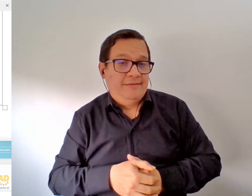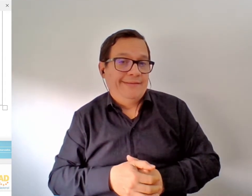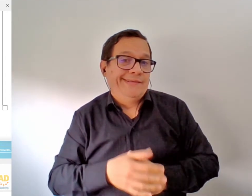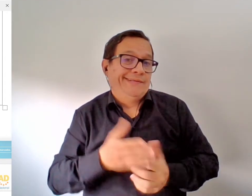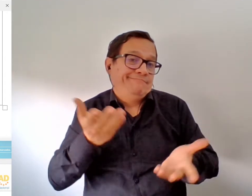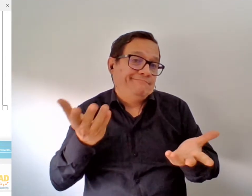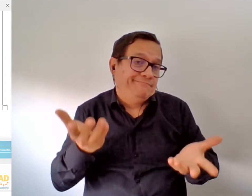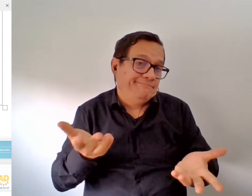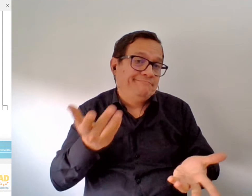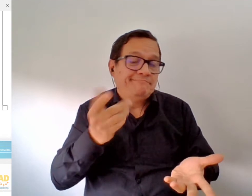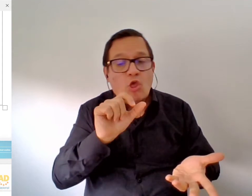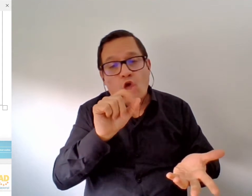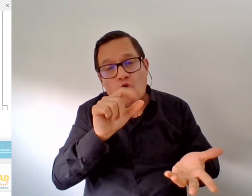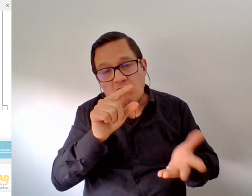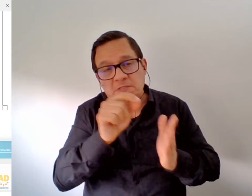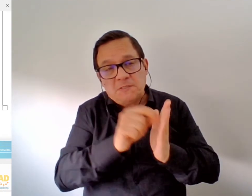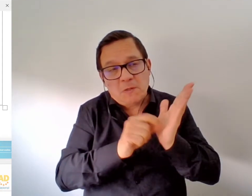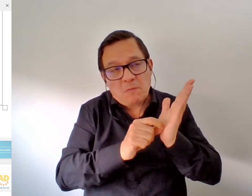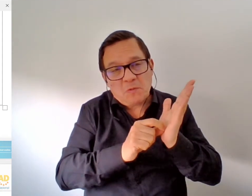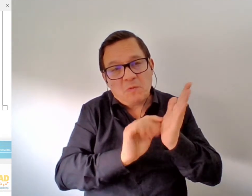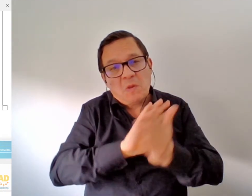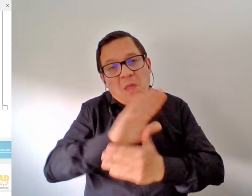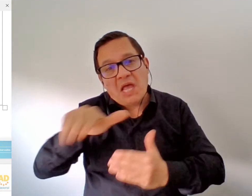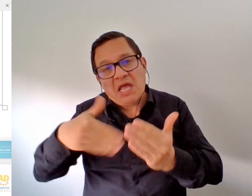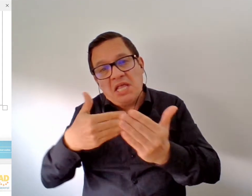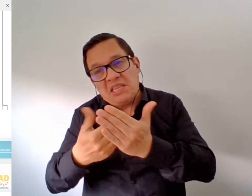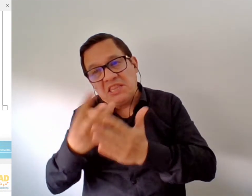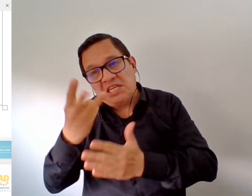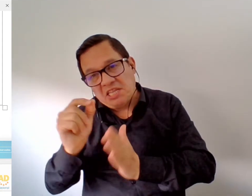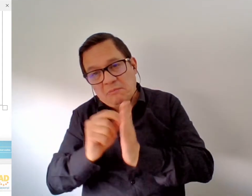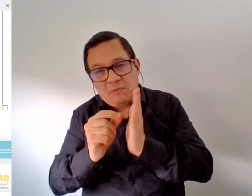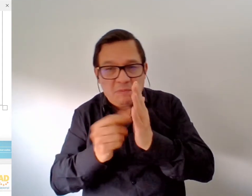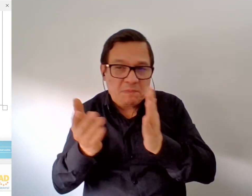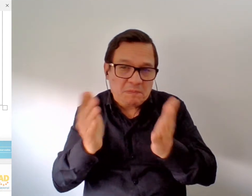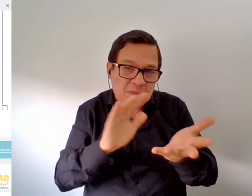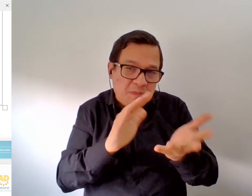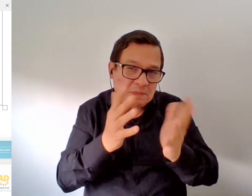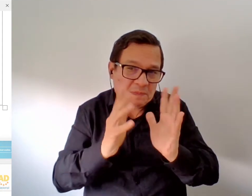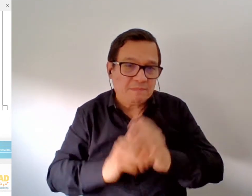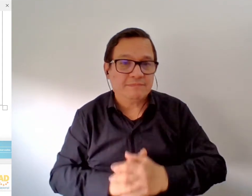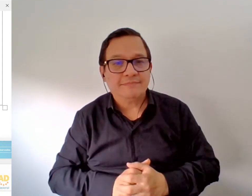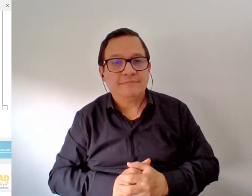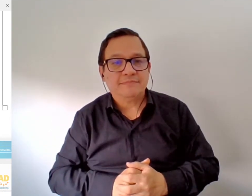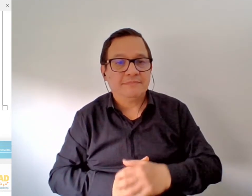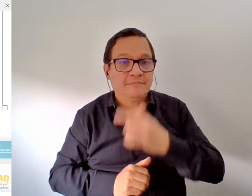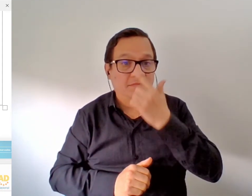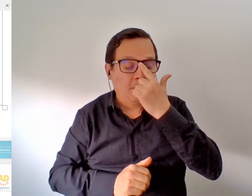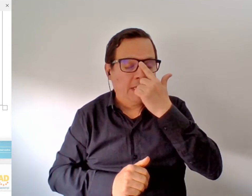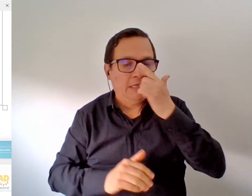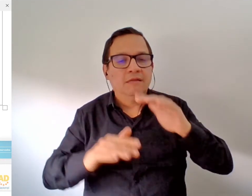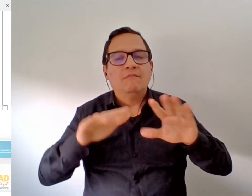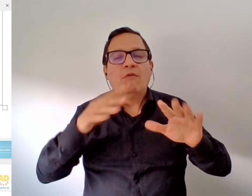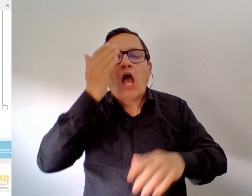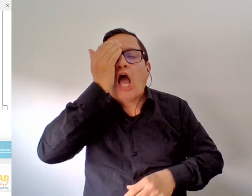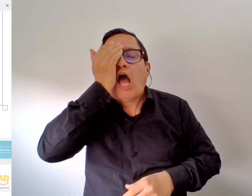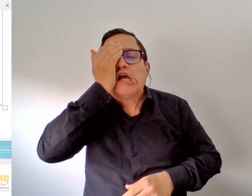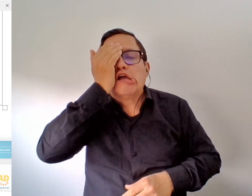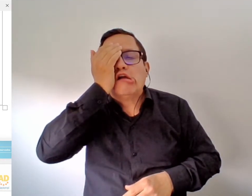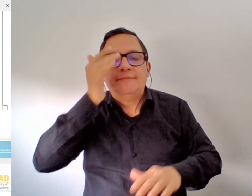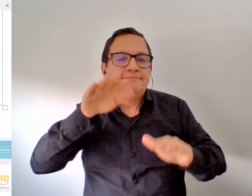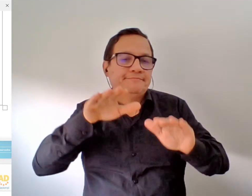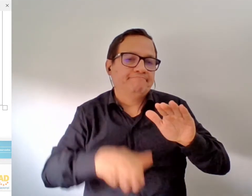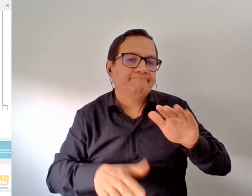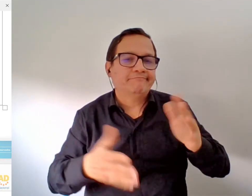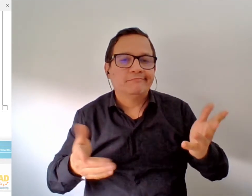en este nivel, puede obtener entre 11 puntos y 30 puntos. Nivel bajo.